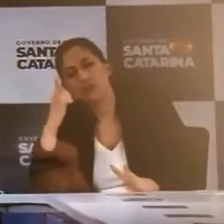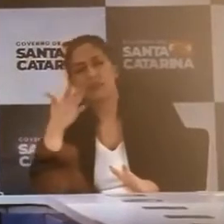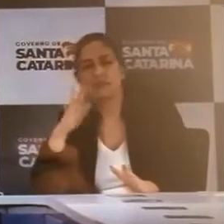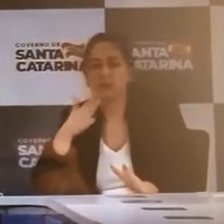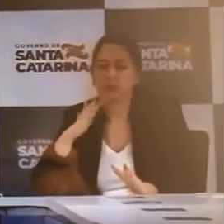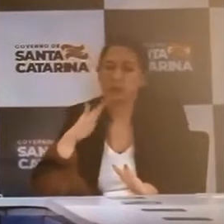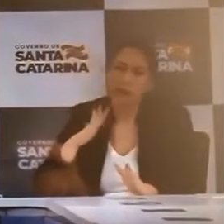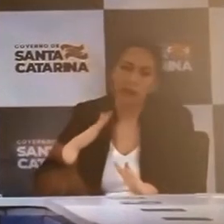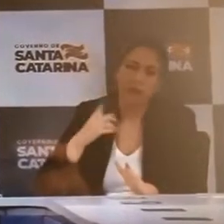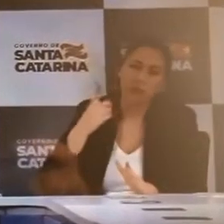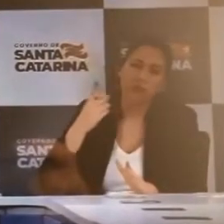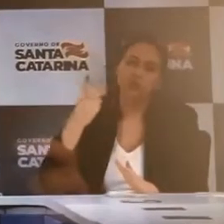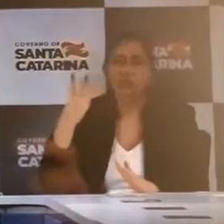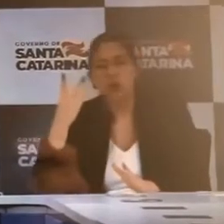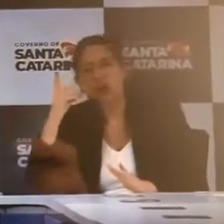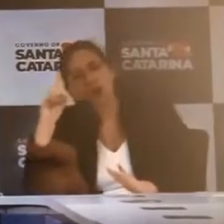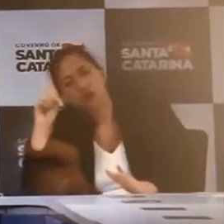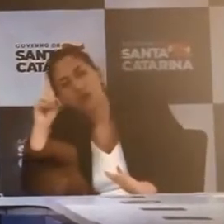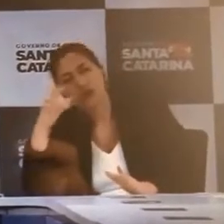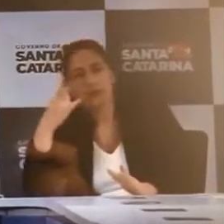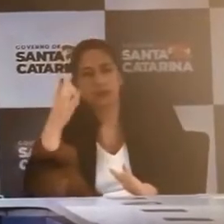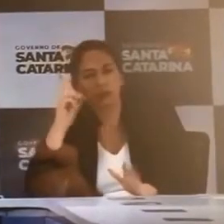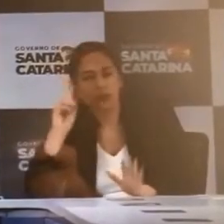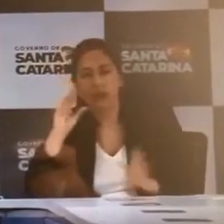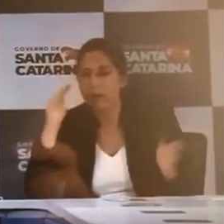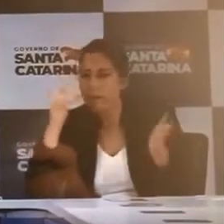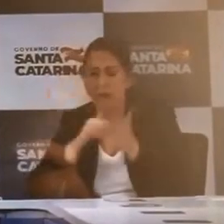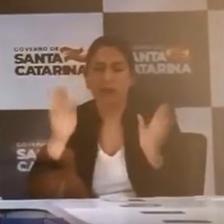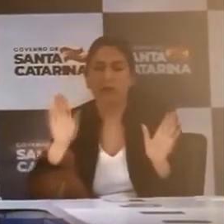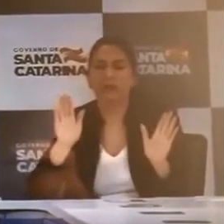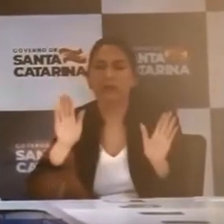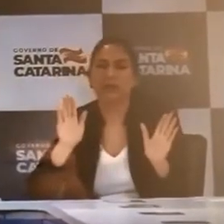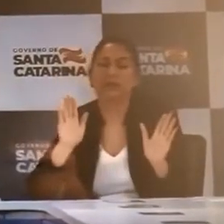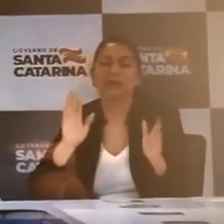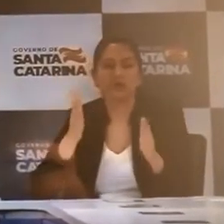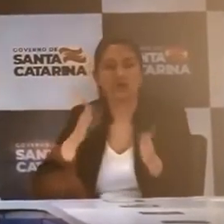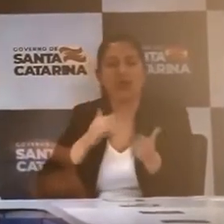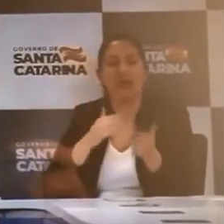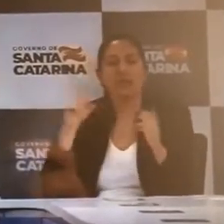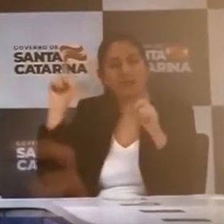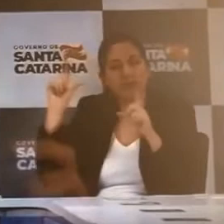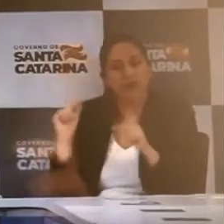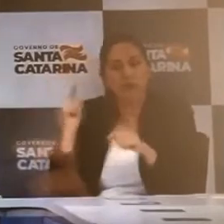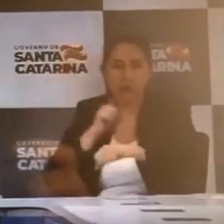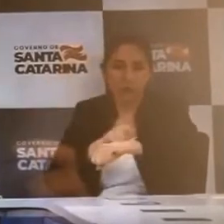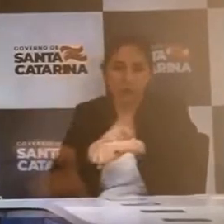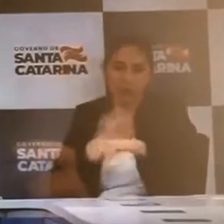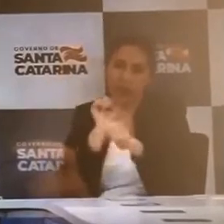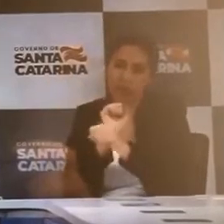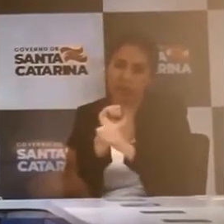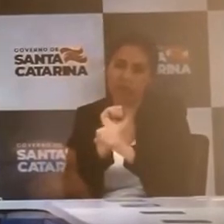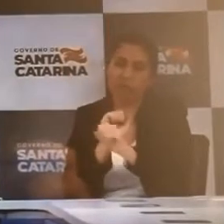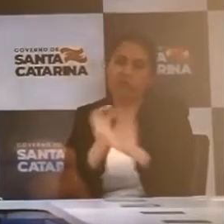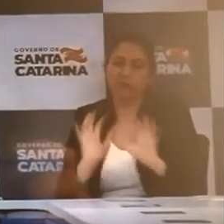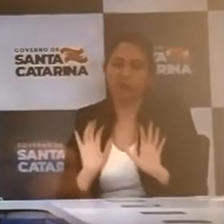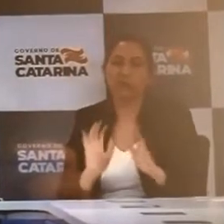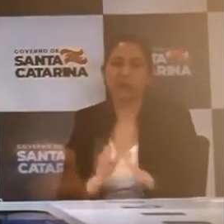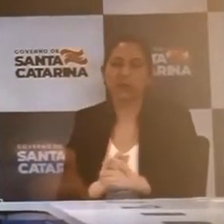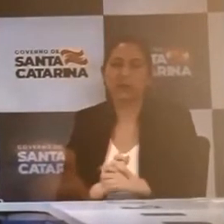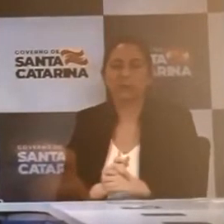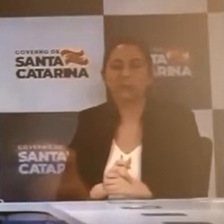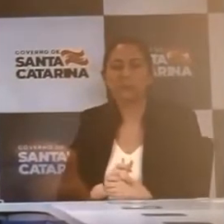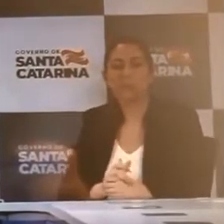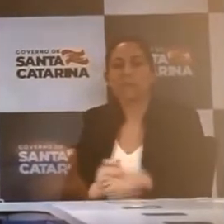ser analisadas e oferta do resultado, se positivo ou negativo para a Covid-19. Marina Fávero, do portal Clique RBC.